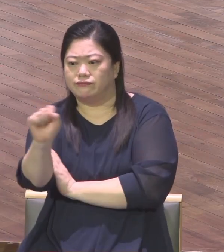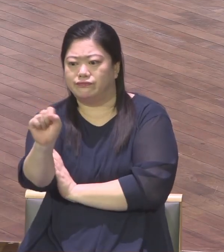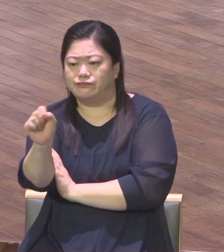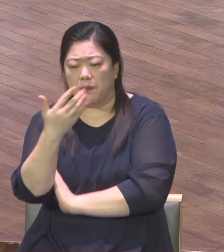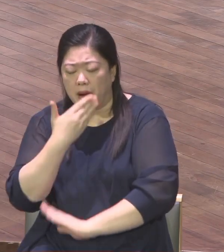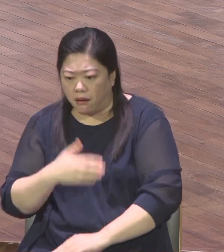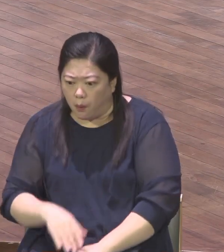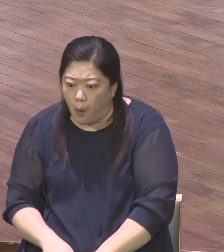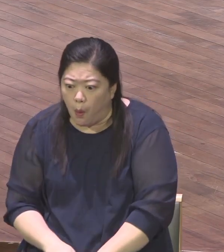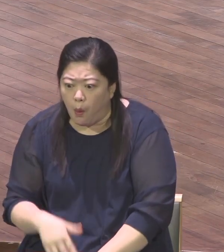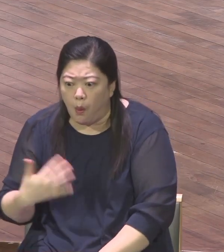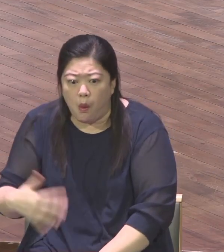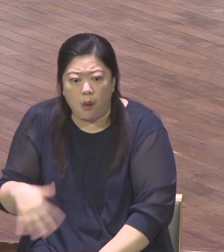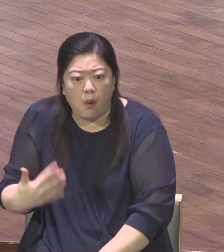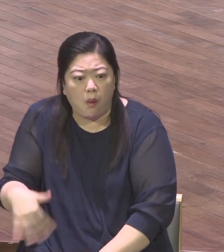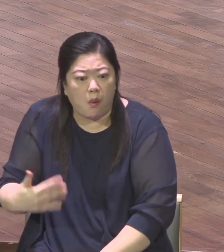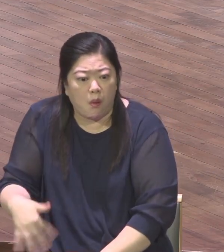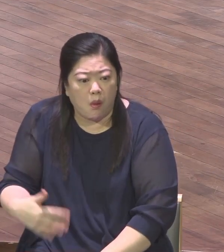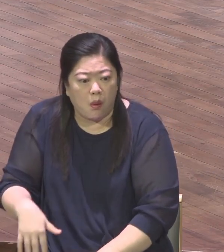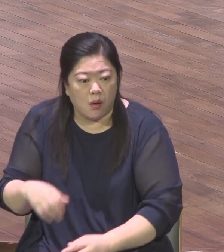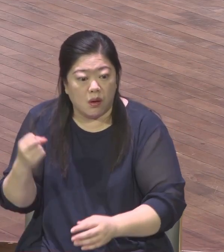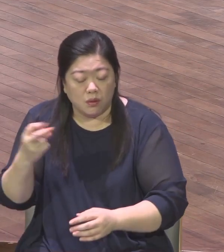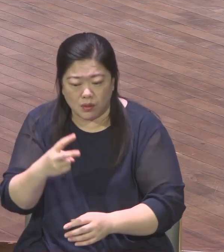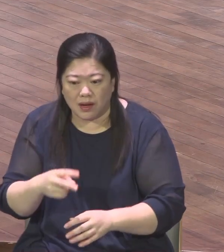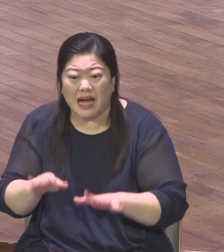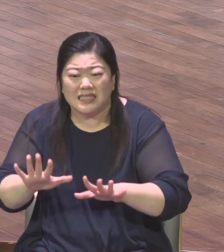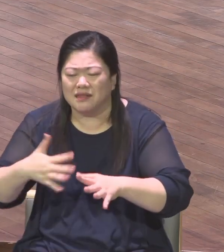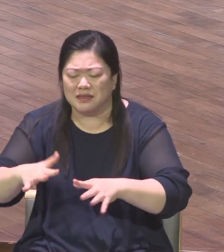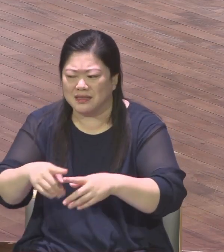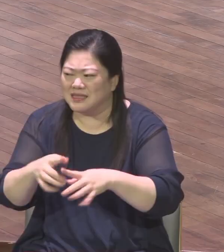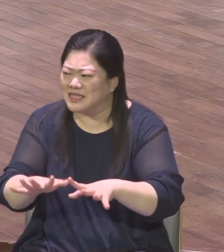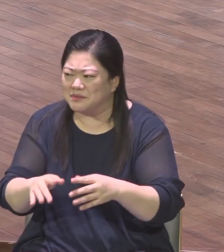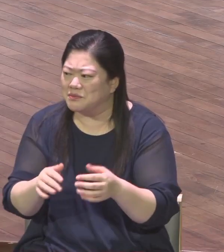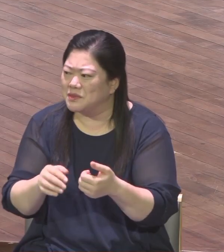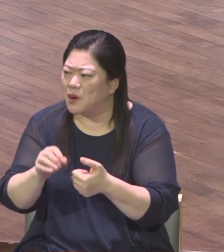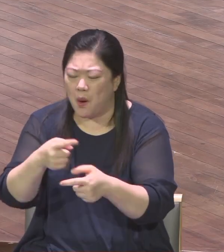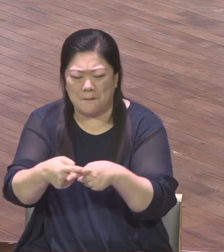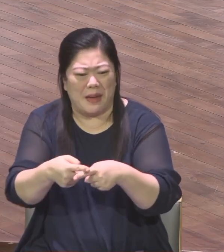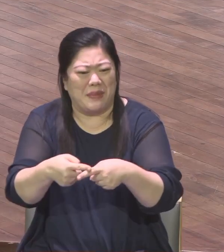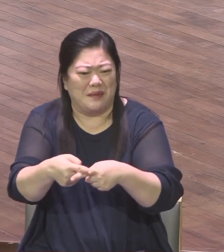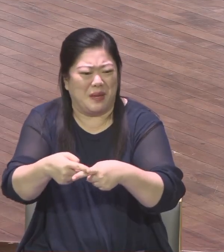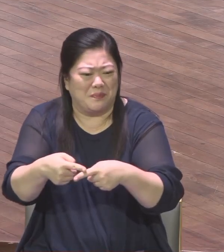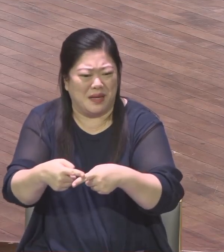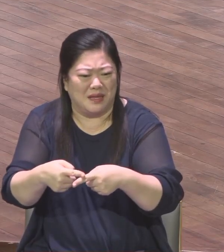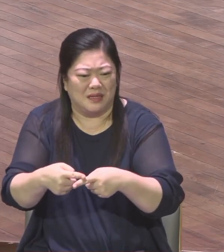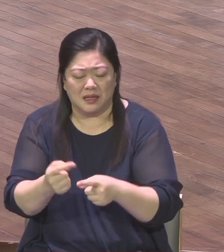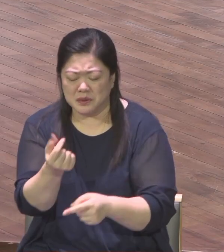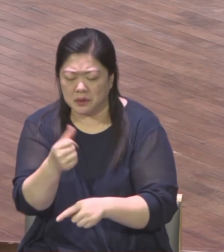이제 직업 잃을 일들이 많아요. 그러니까 이제 엄청난 급속도로